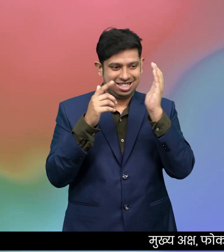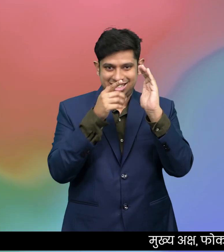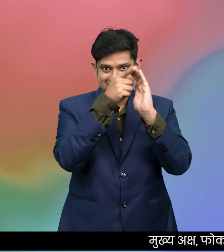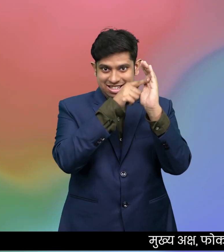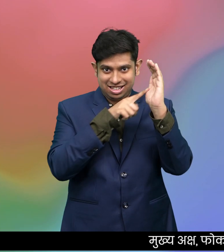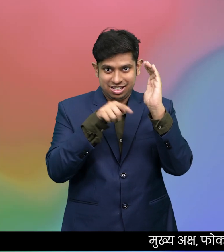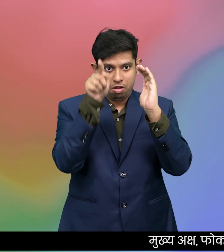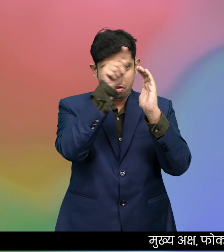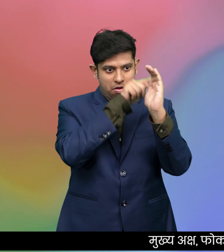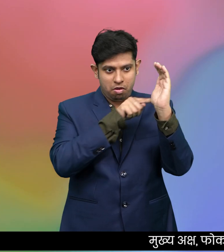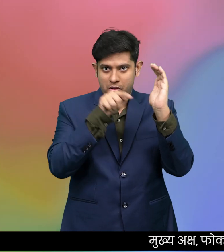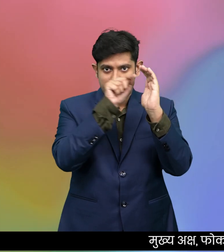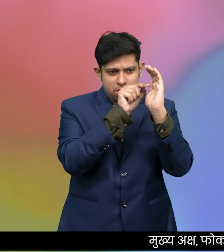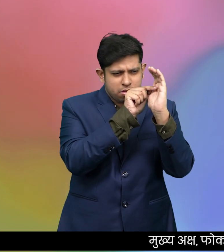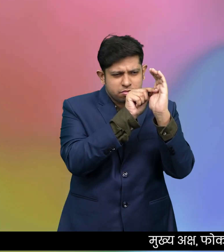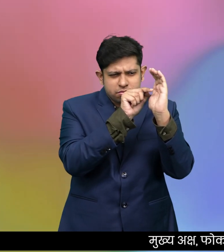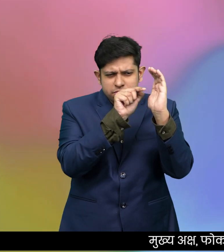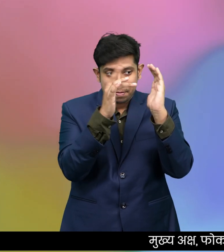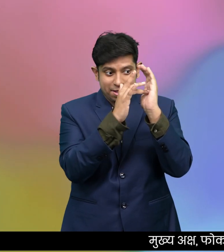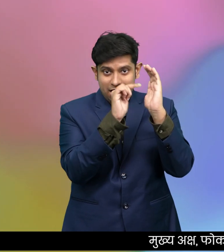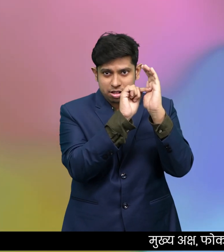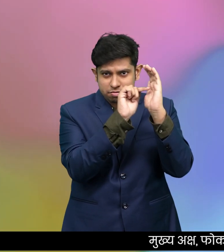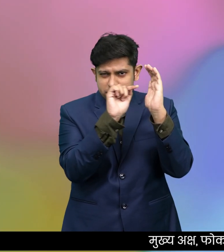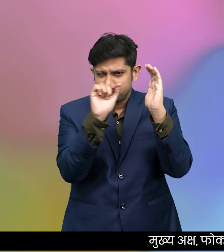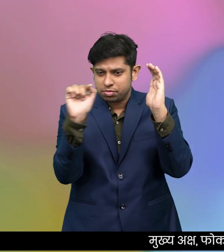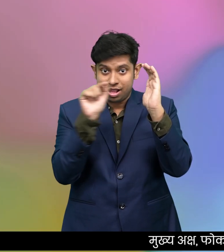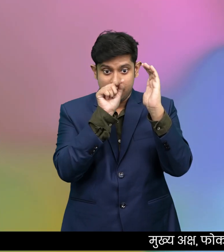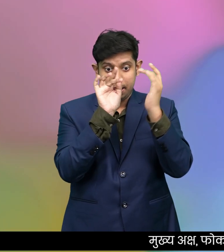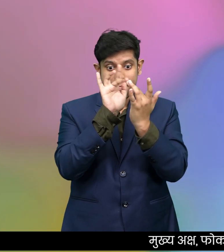मुख्य अक्ष, फोकस अंतर आणि गणितीय संबंध.